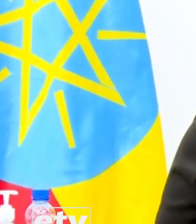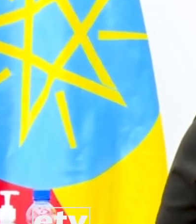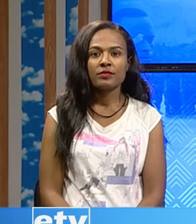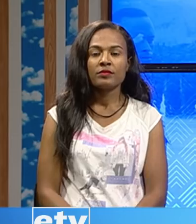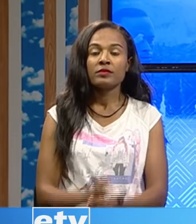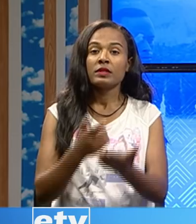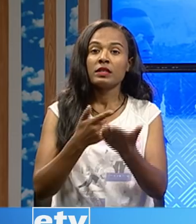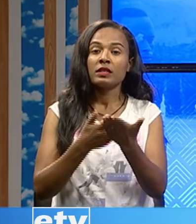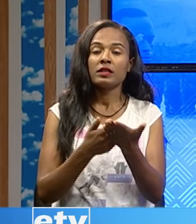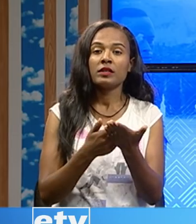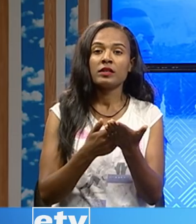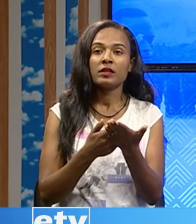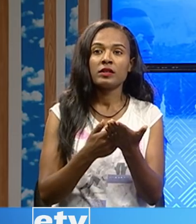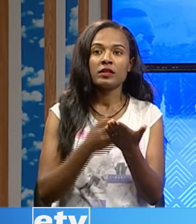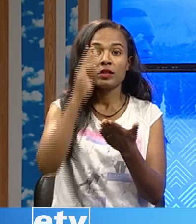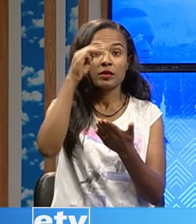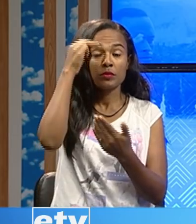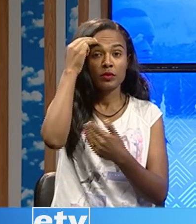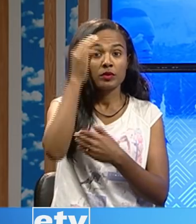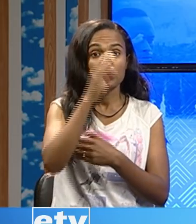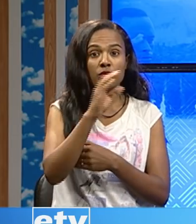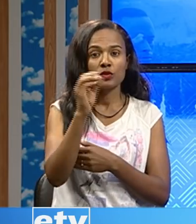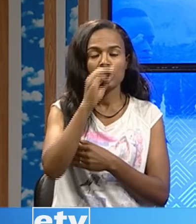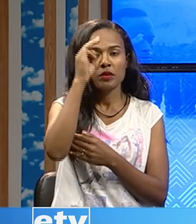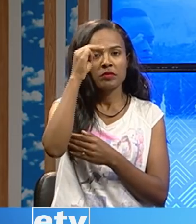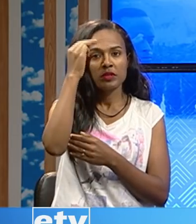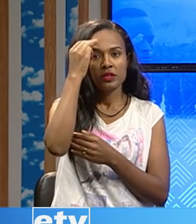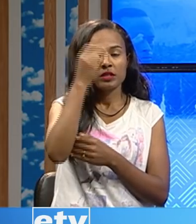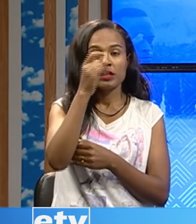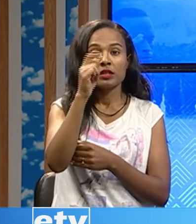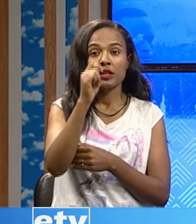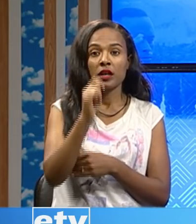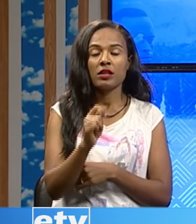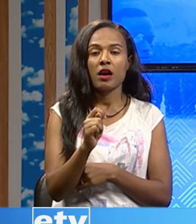ይህ የሚኒስትሮችና ሚኒስትር ዴታዎች